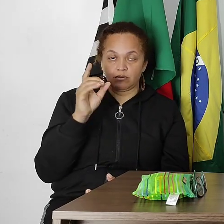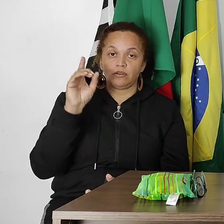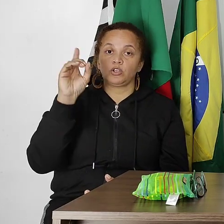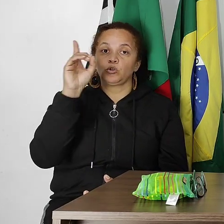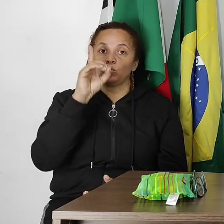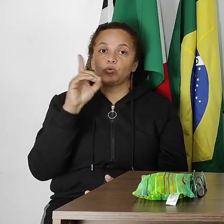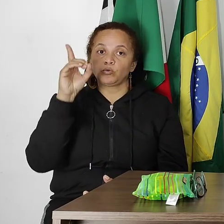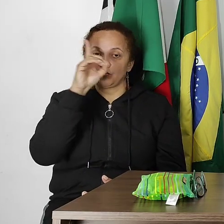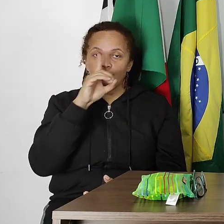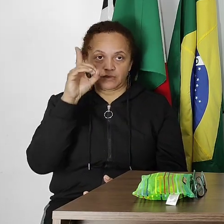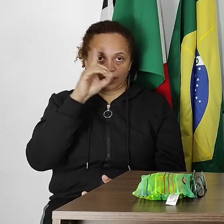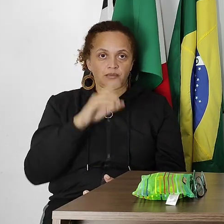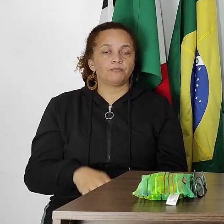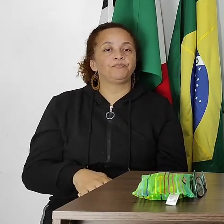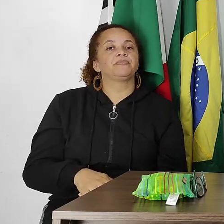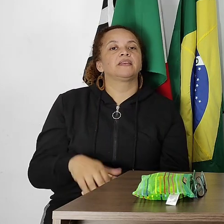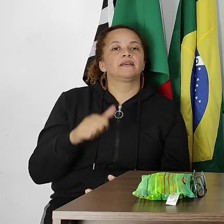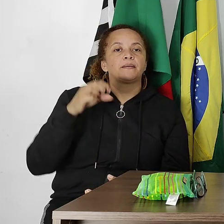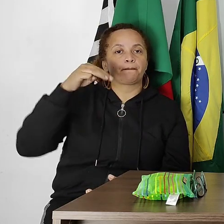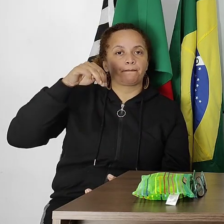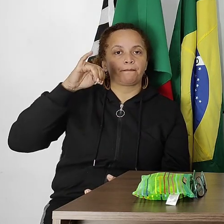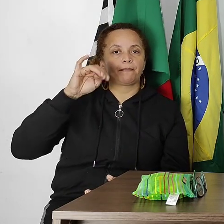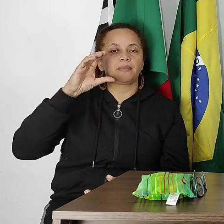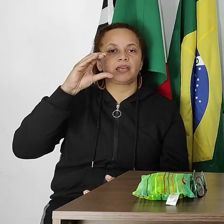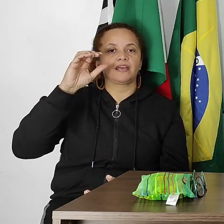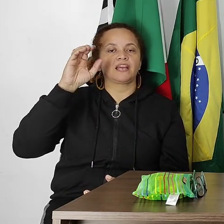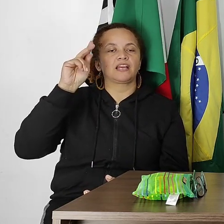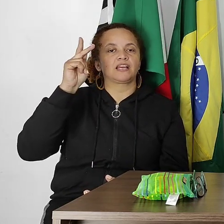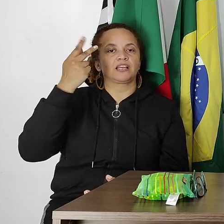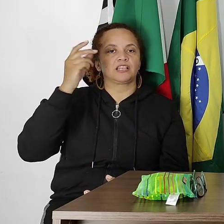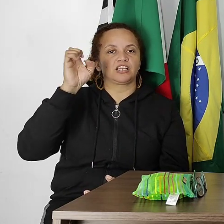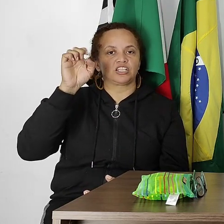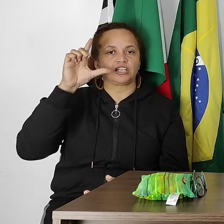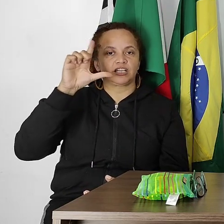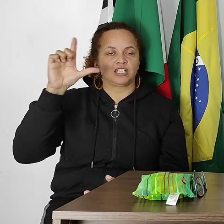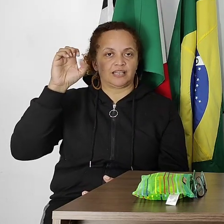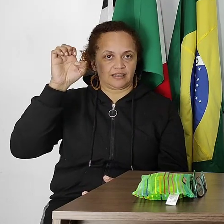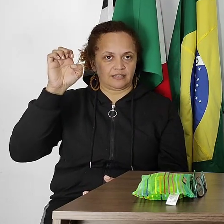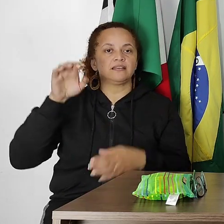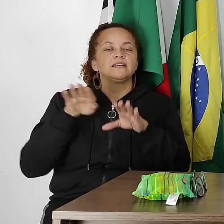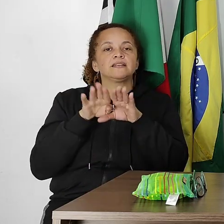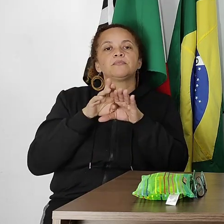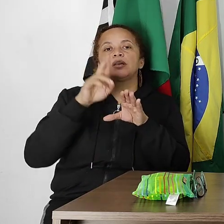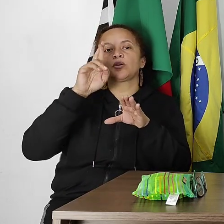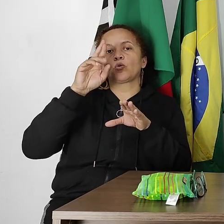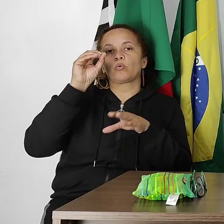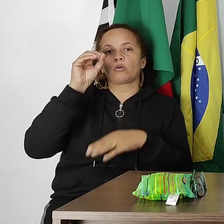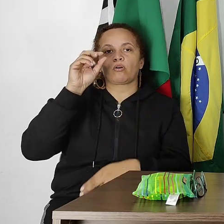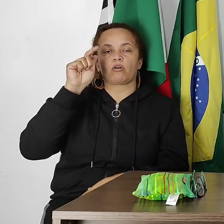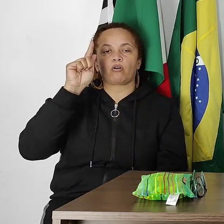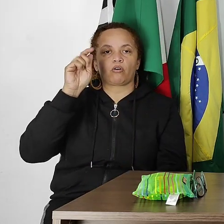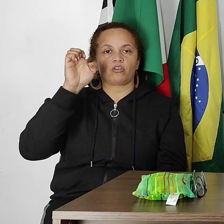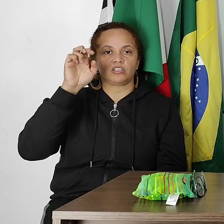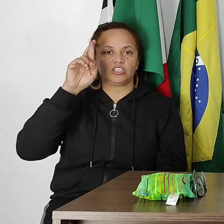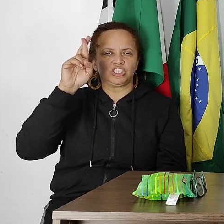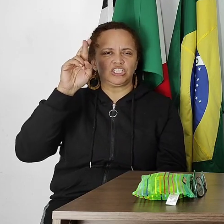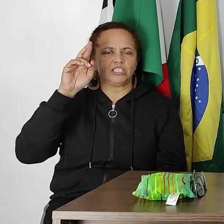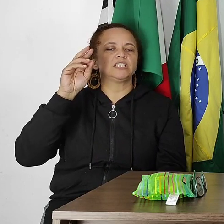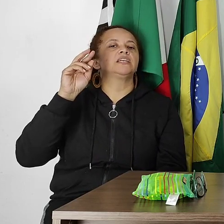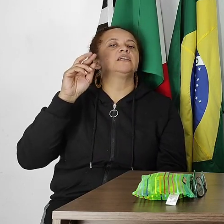a Michelle e o Roger, acabou o louvor, a Michelle e o Roger começou a dar um testemunho